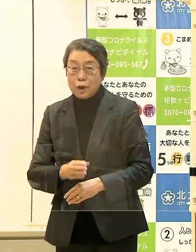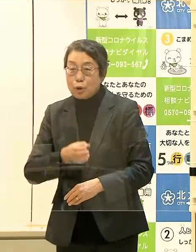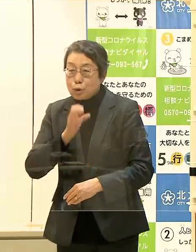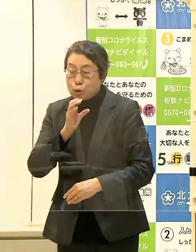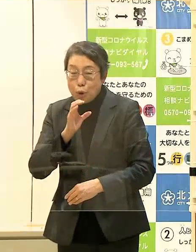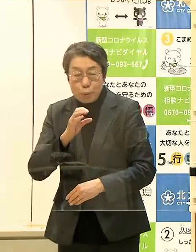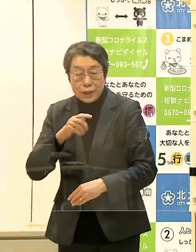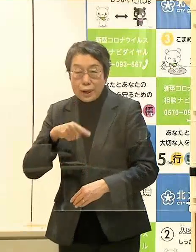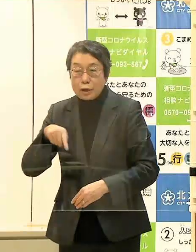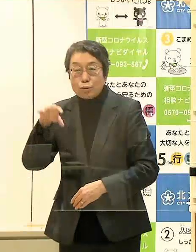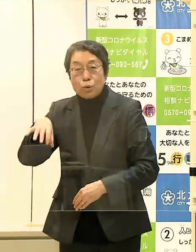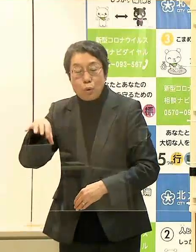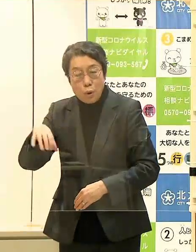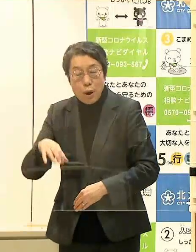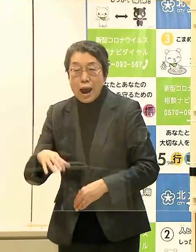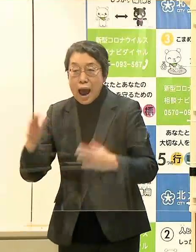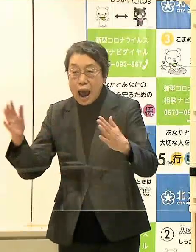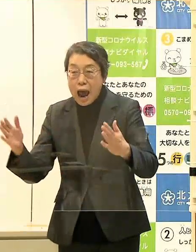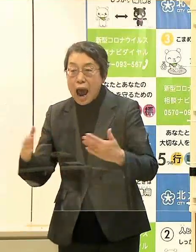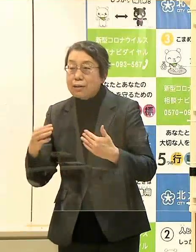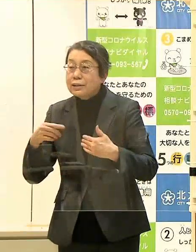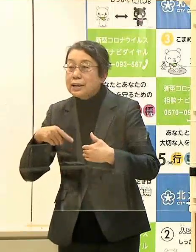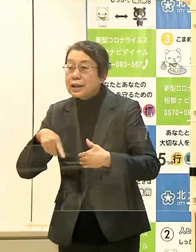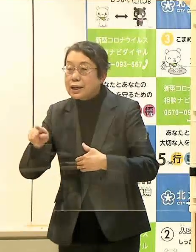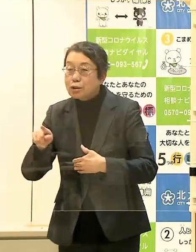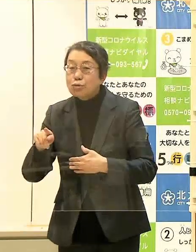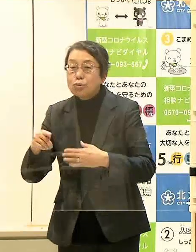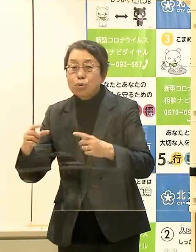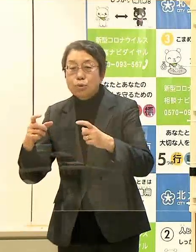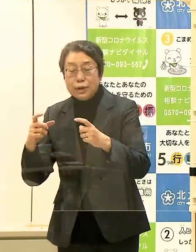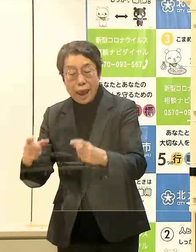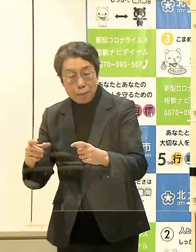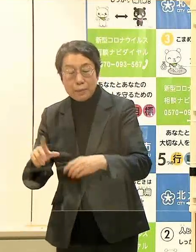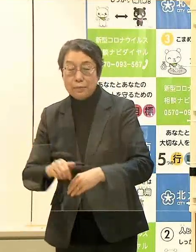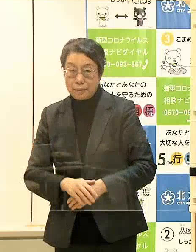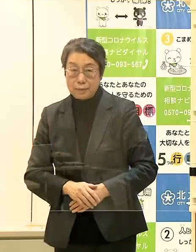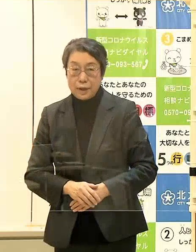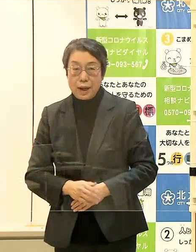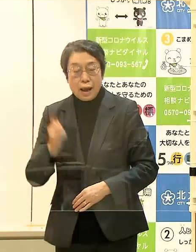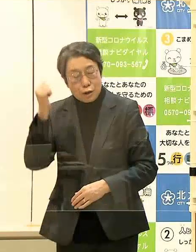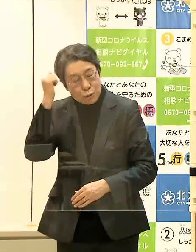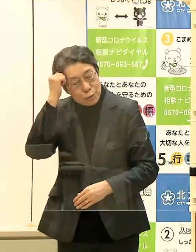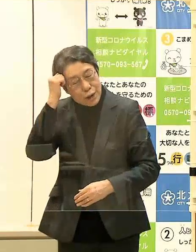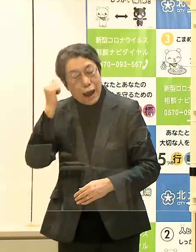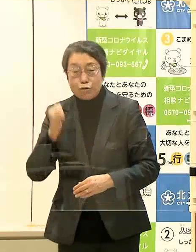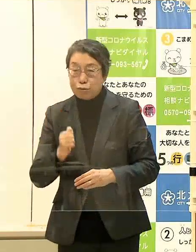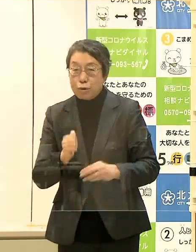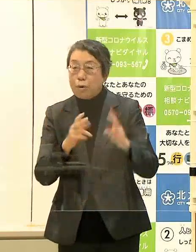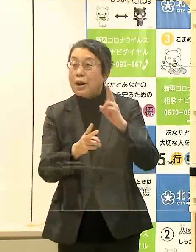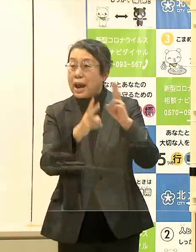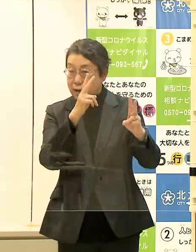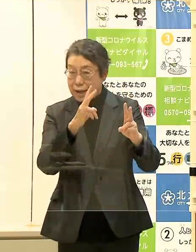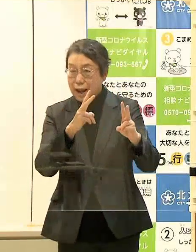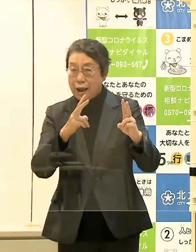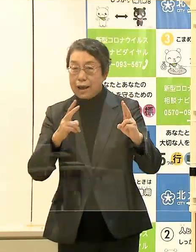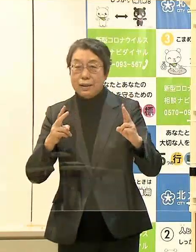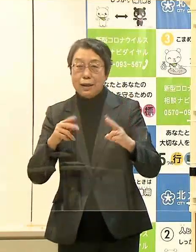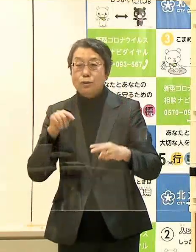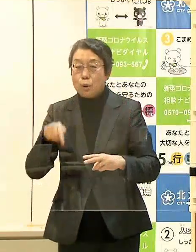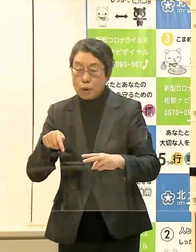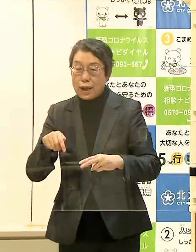活用した春に行く件また宿泊事業者を対象にテレワークなどの精神